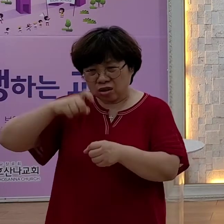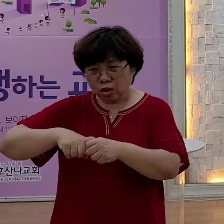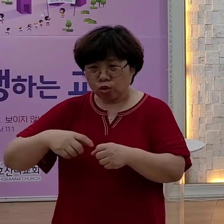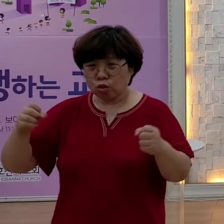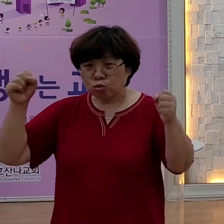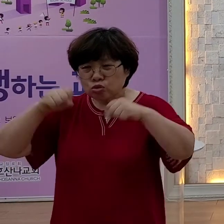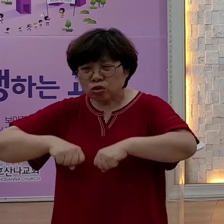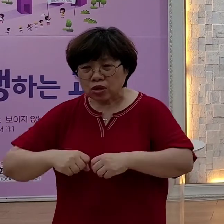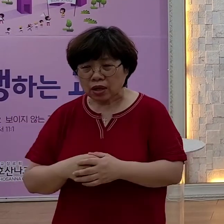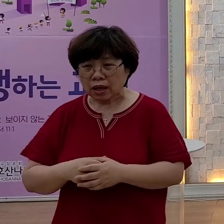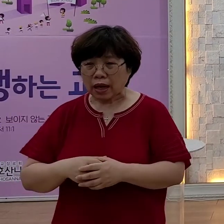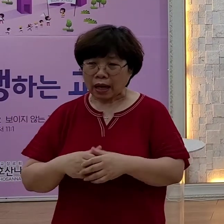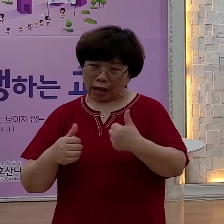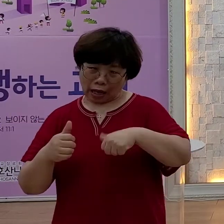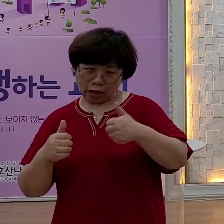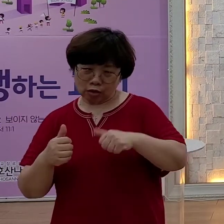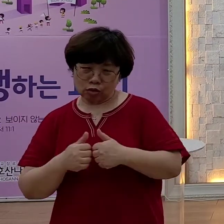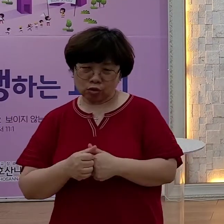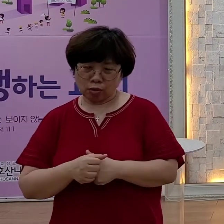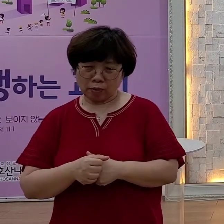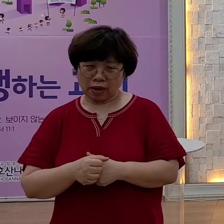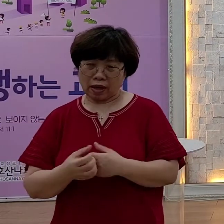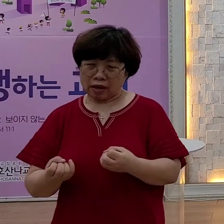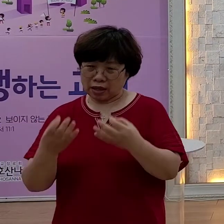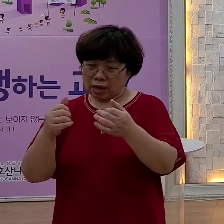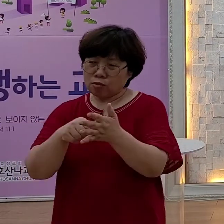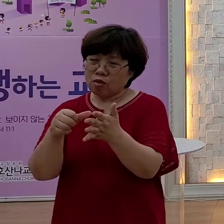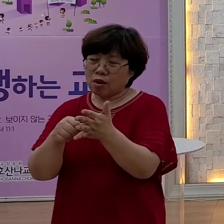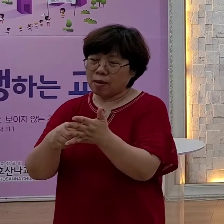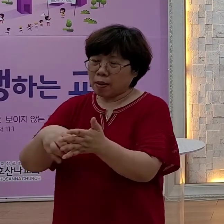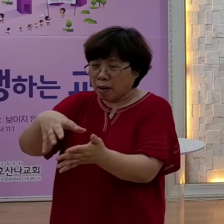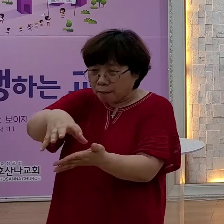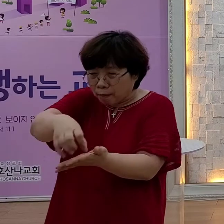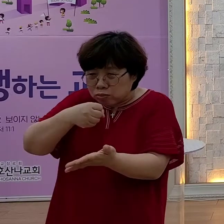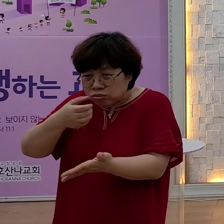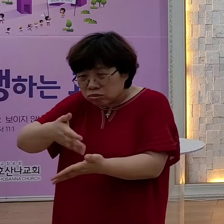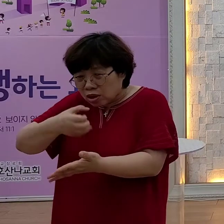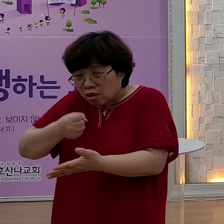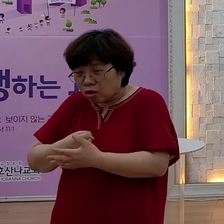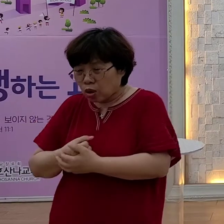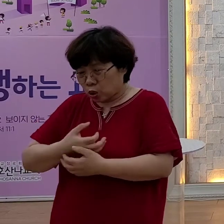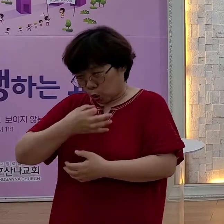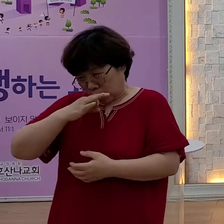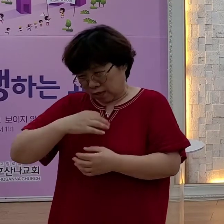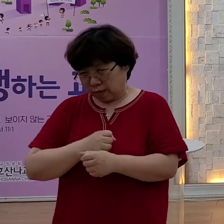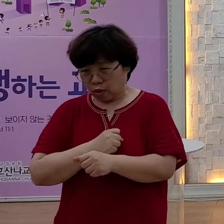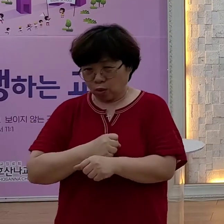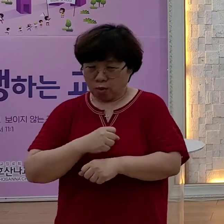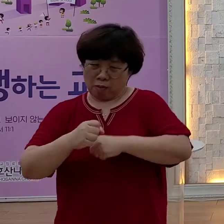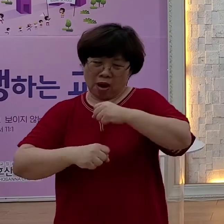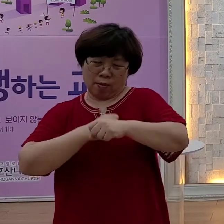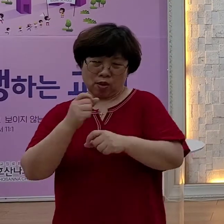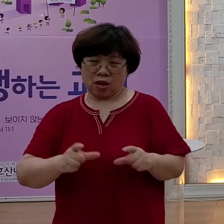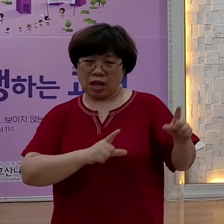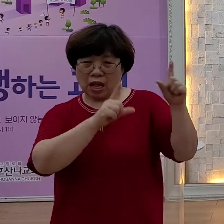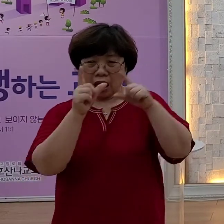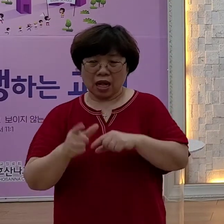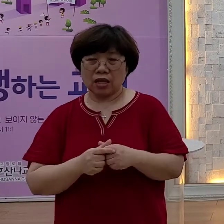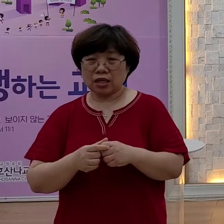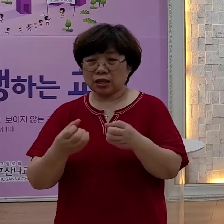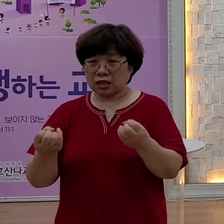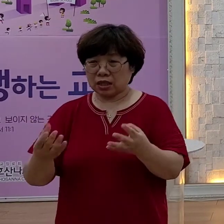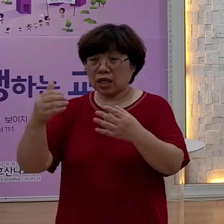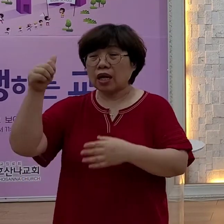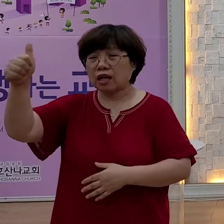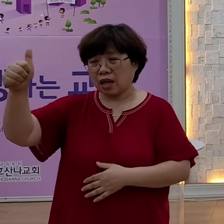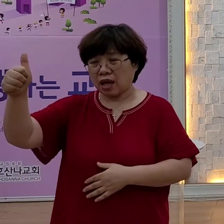아들들도 막 자기 마음대로 그 제보를 손을 대고 하나님 명하신 대로 안 하고 막 아무 데나 함부로 취하고 넙죽다리